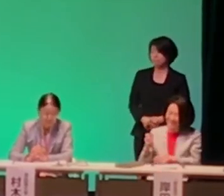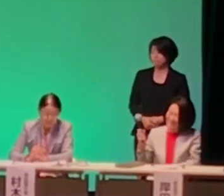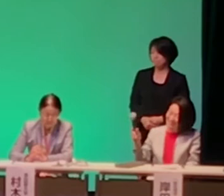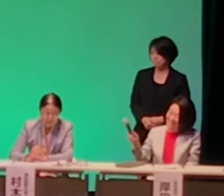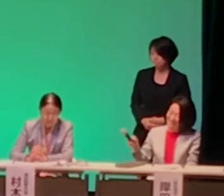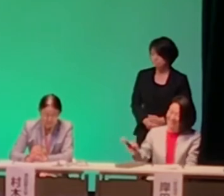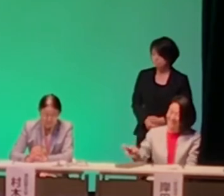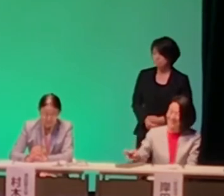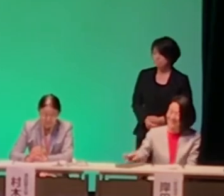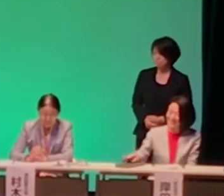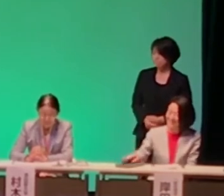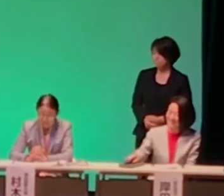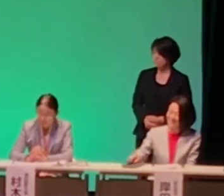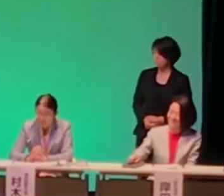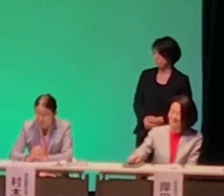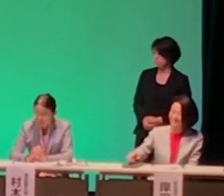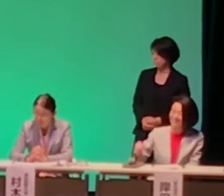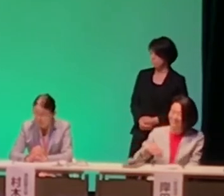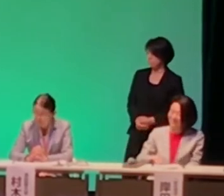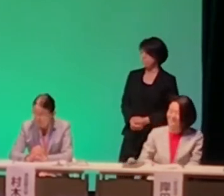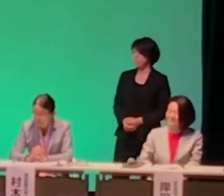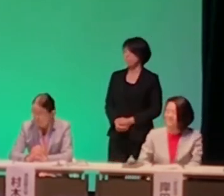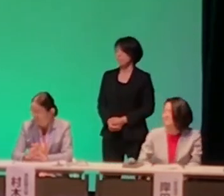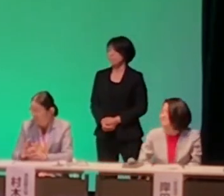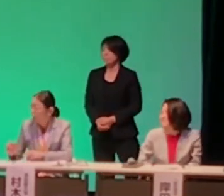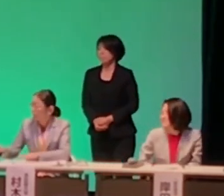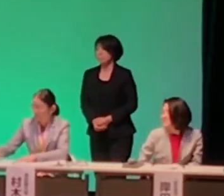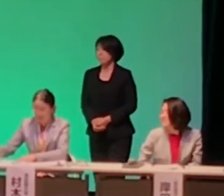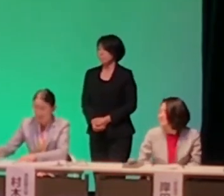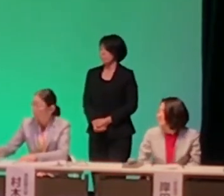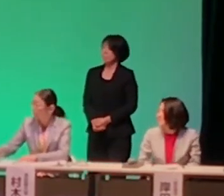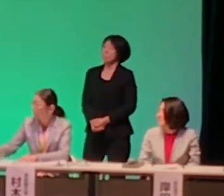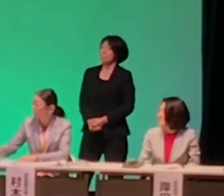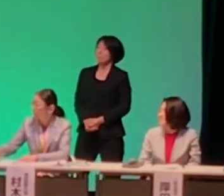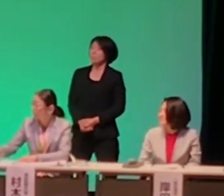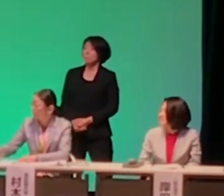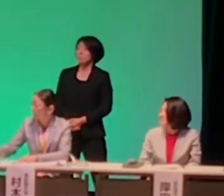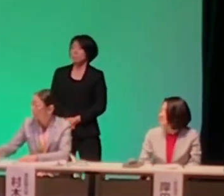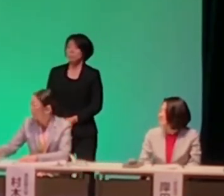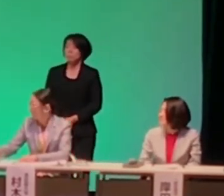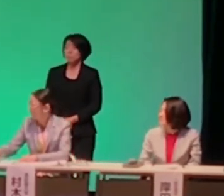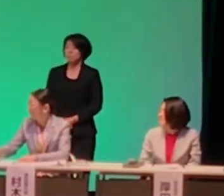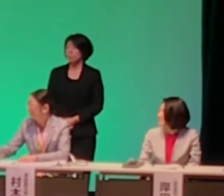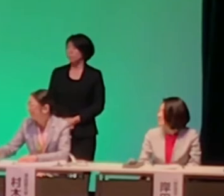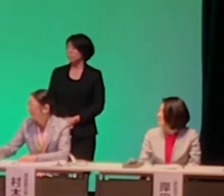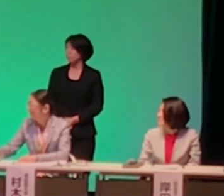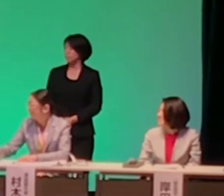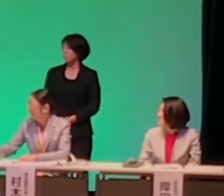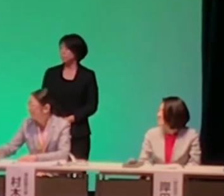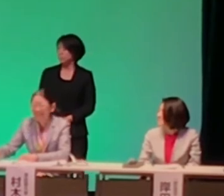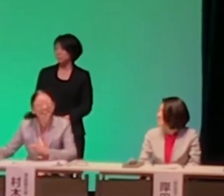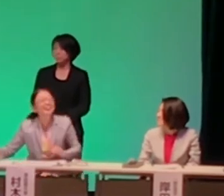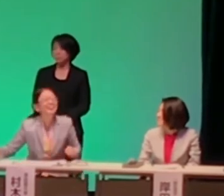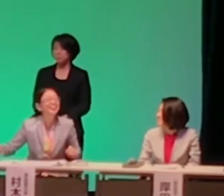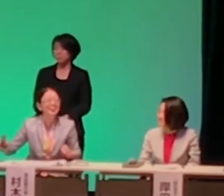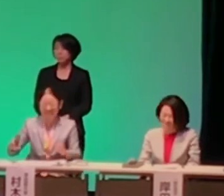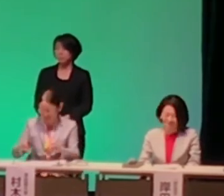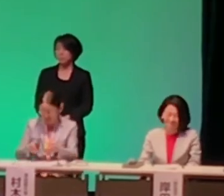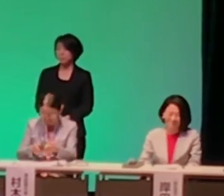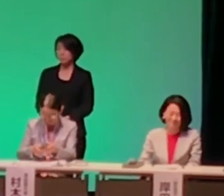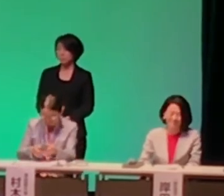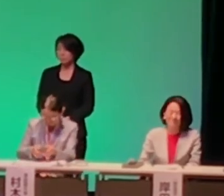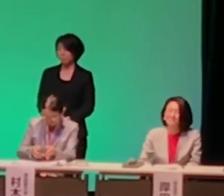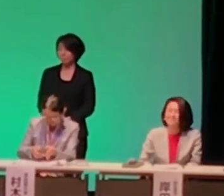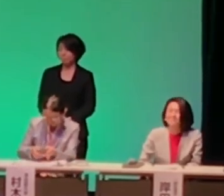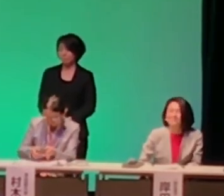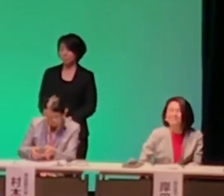。 はい、ありがとうございます。それではあきこさんなんですけども、本当に ありえない冤罪でとらわ